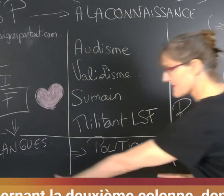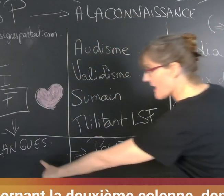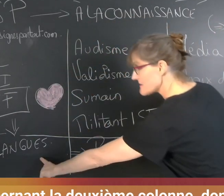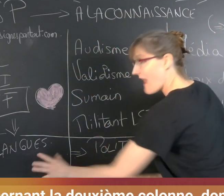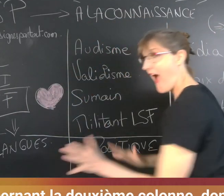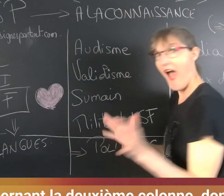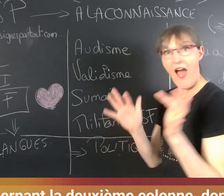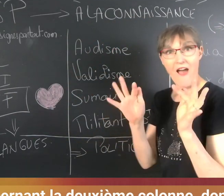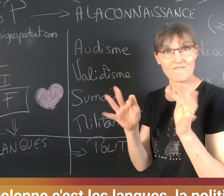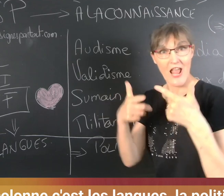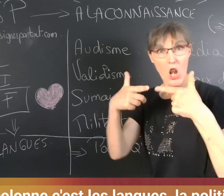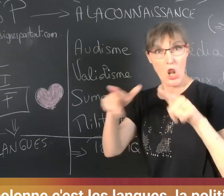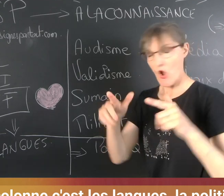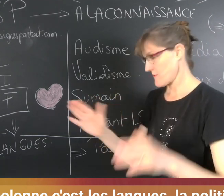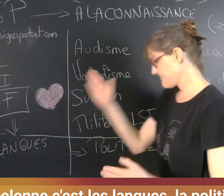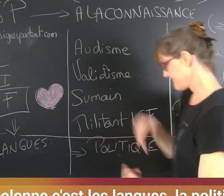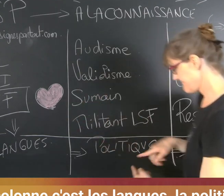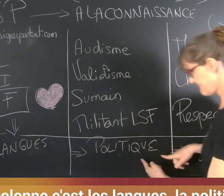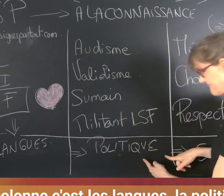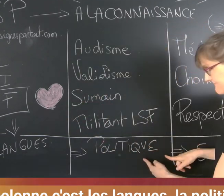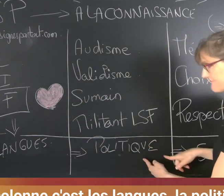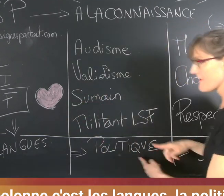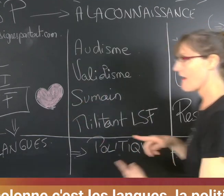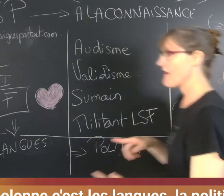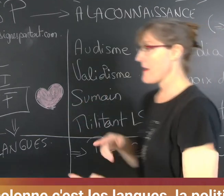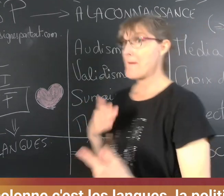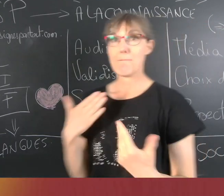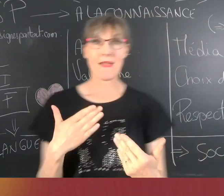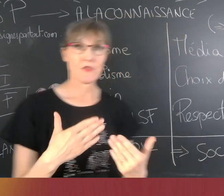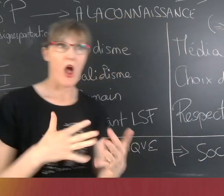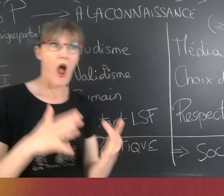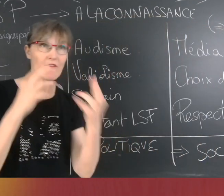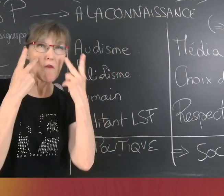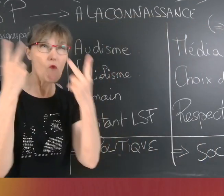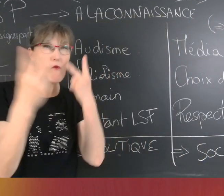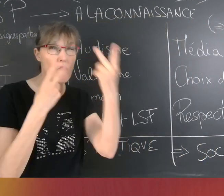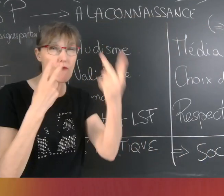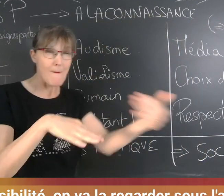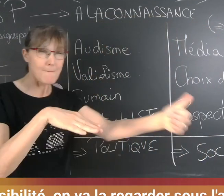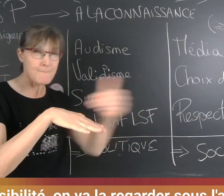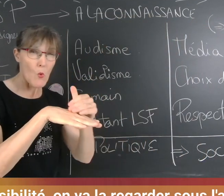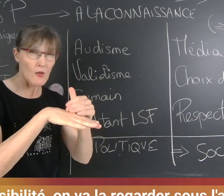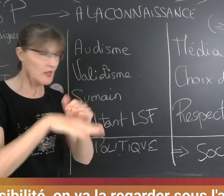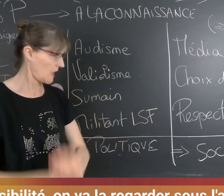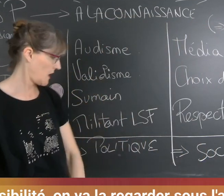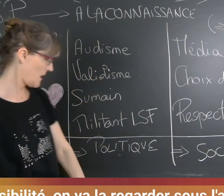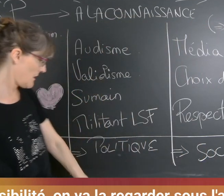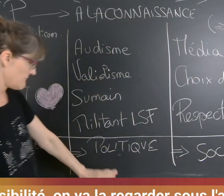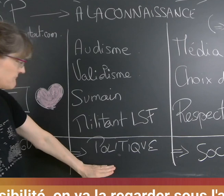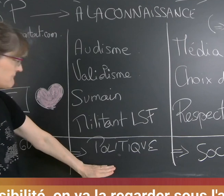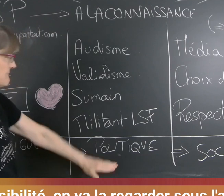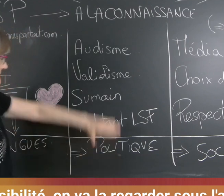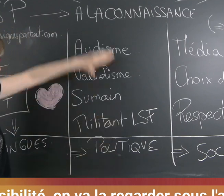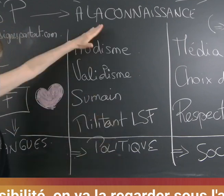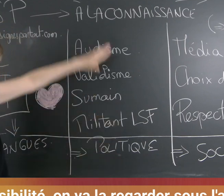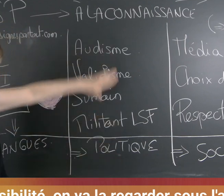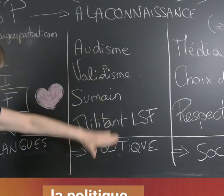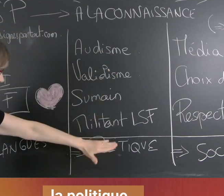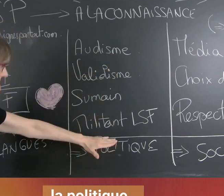Ensuite, concernant la deuxième colonne, donc là, la première colonne, c'est les langues. Maintenant, là, c'est la politique. Alors, cette visibilité, on